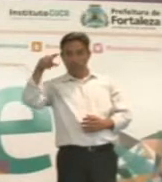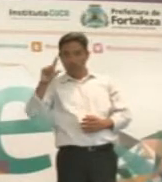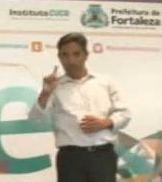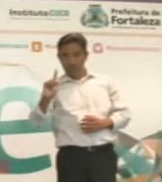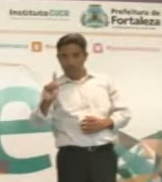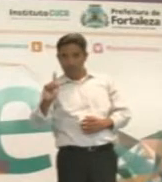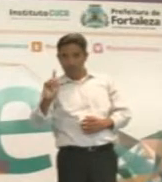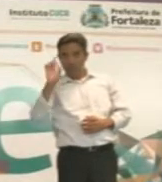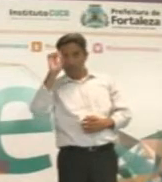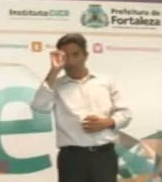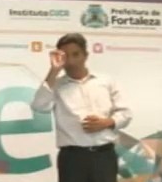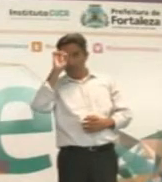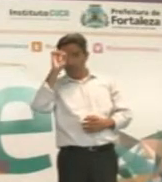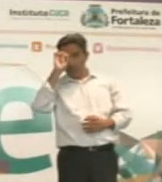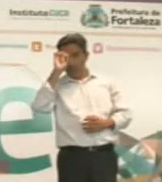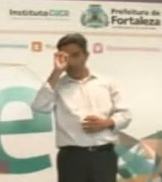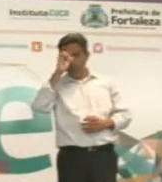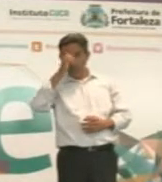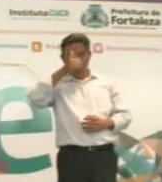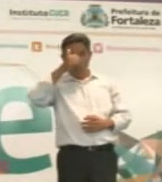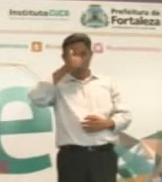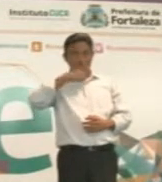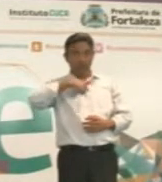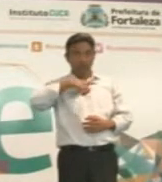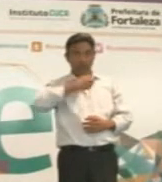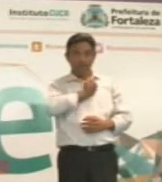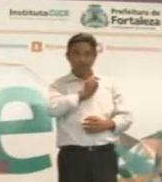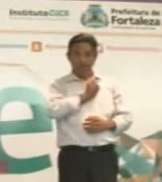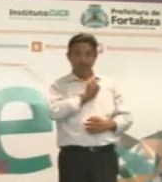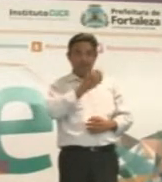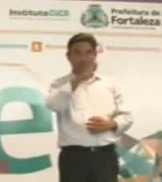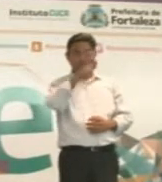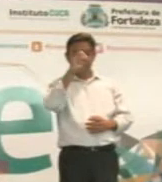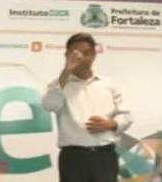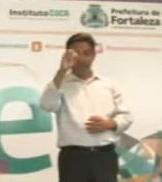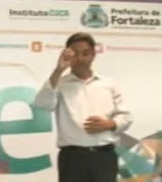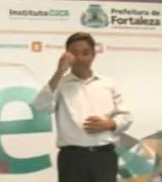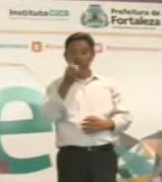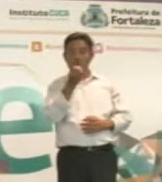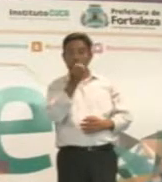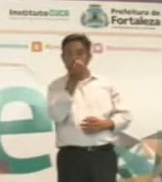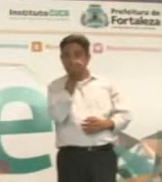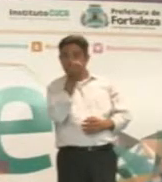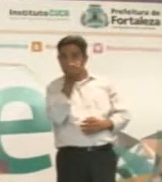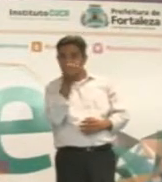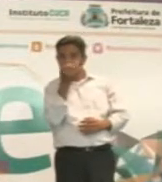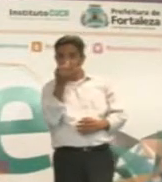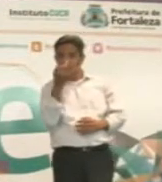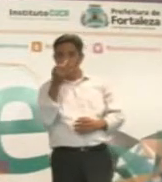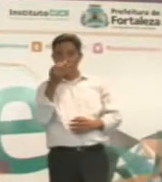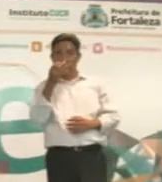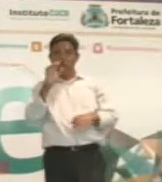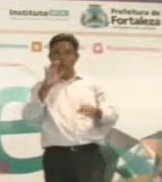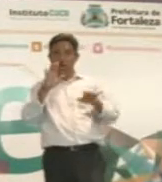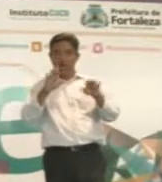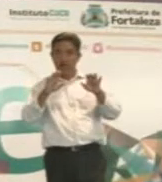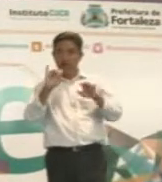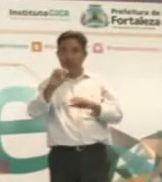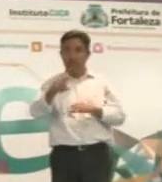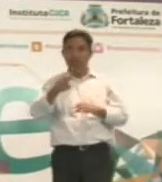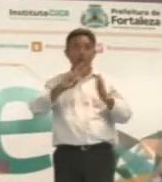de cálcio por dia. É o primeiro comando que a questão te dá. Quando a quantidade recomendada